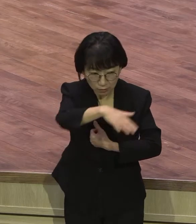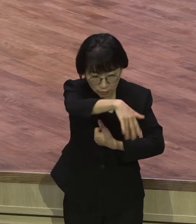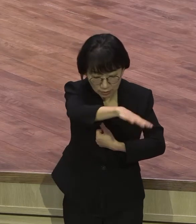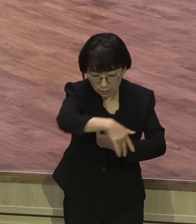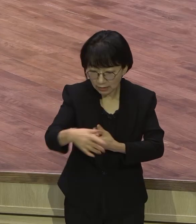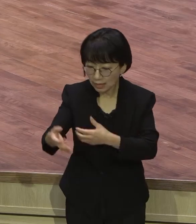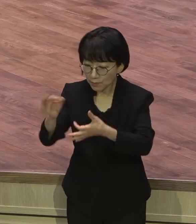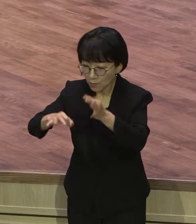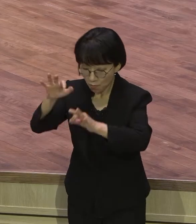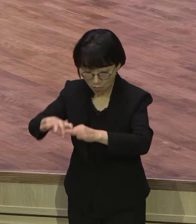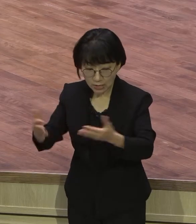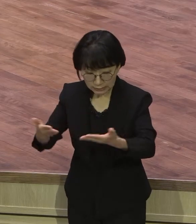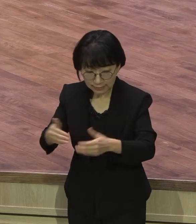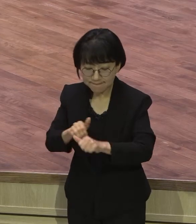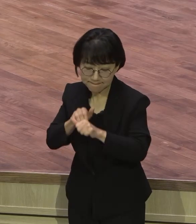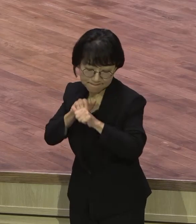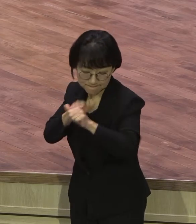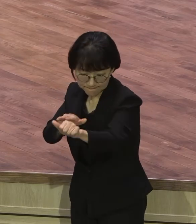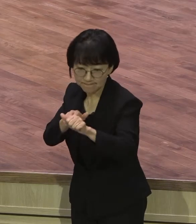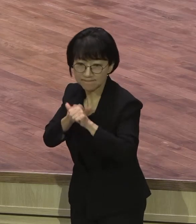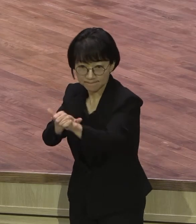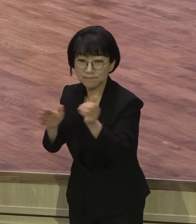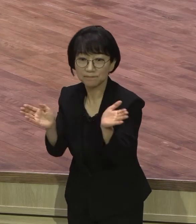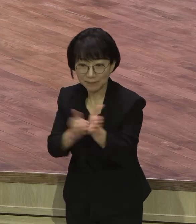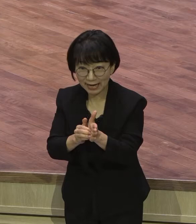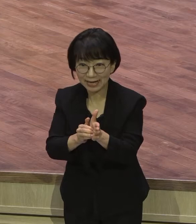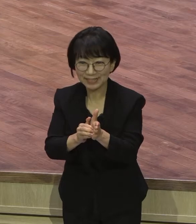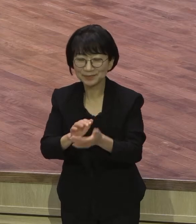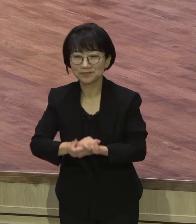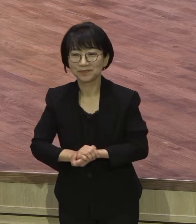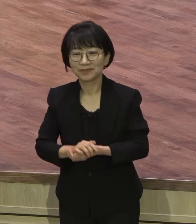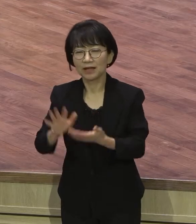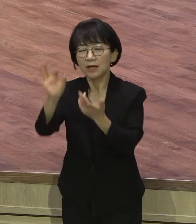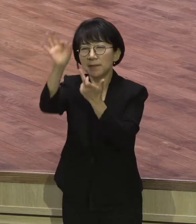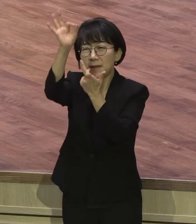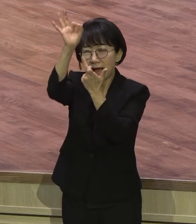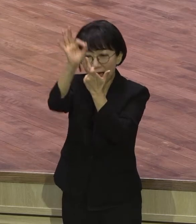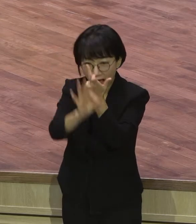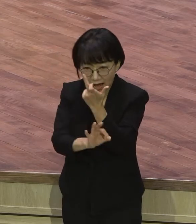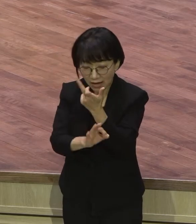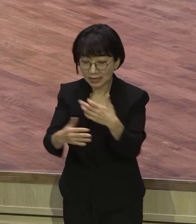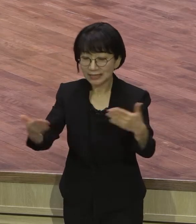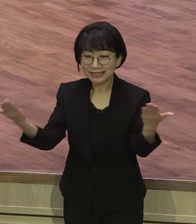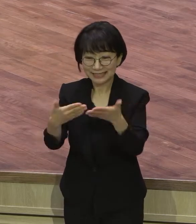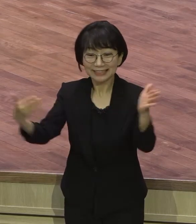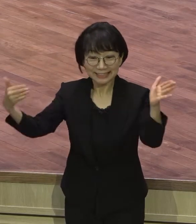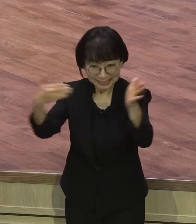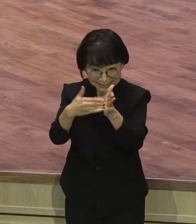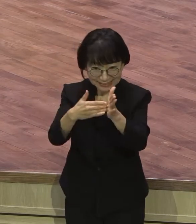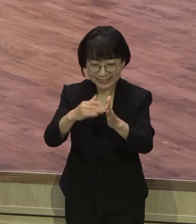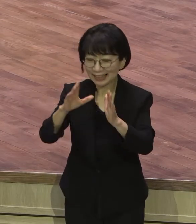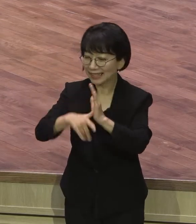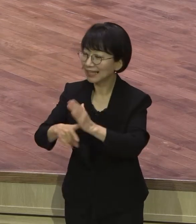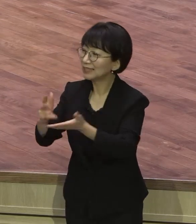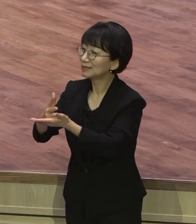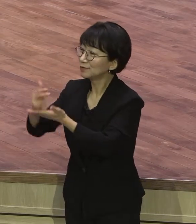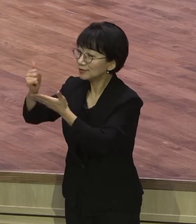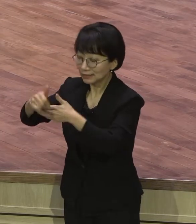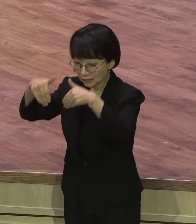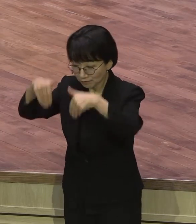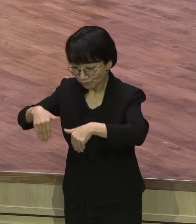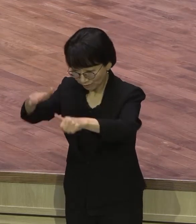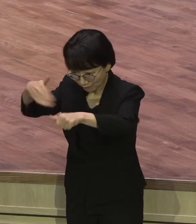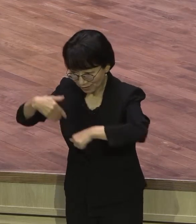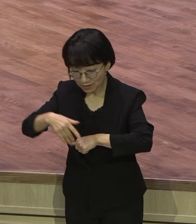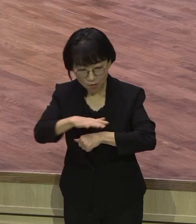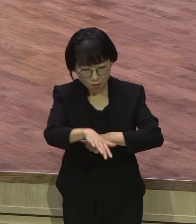일해라. 다 들여보냈습니다. 그리고 날이 저물어서 일을 마칩니다. 마칠 때 주인은 품꾼을 불러서